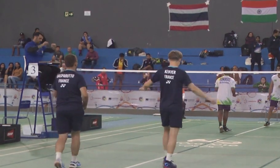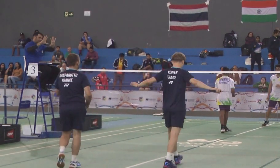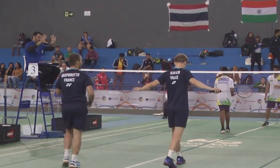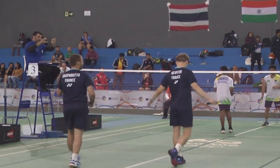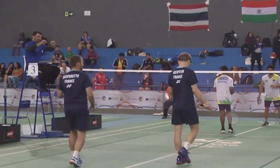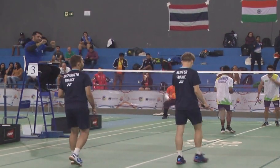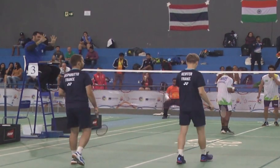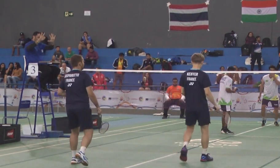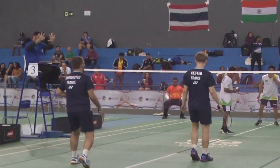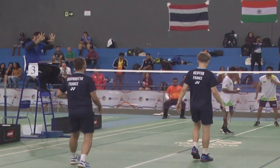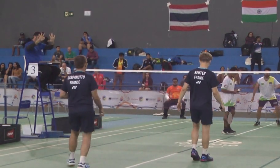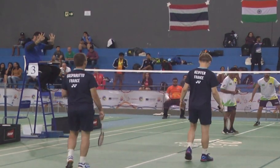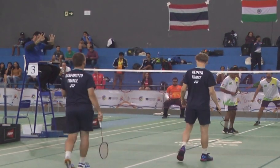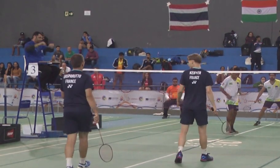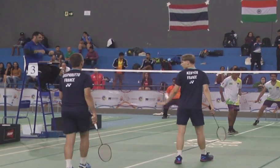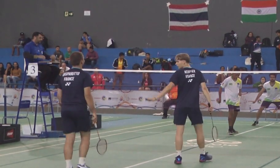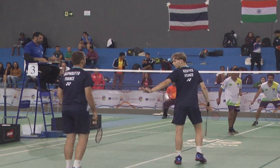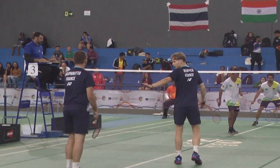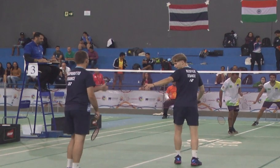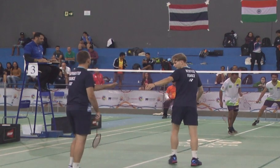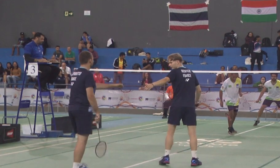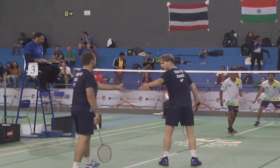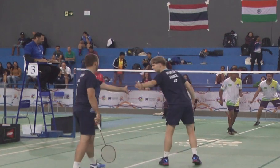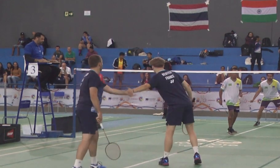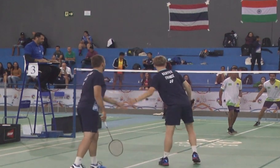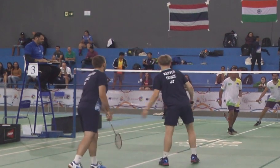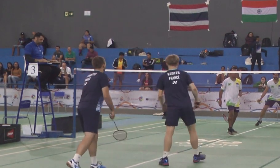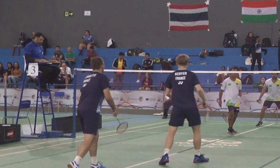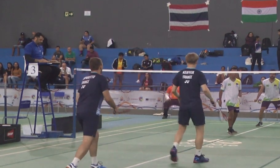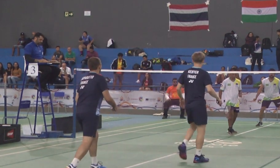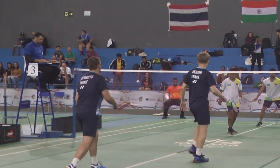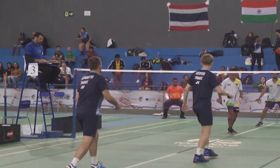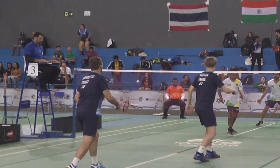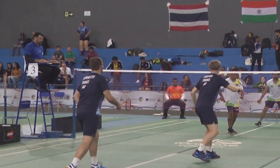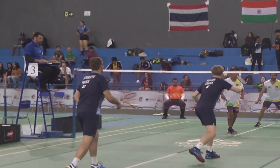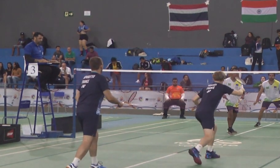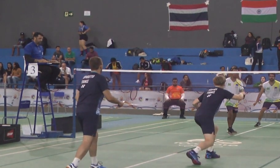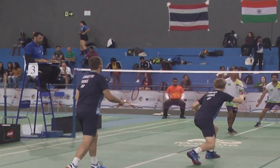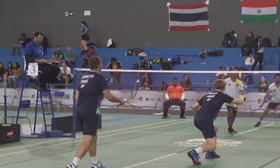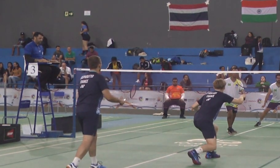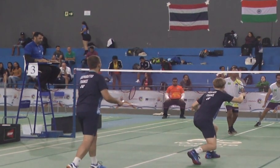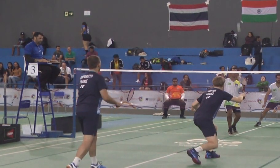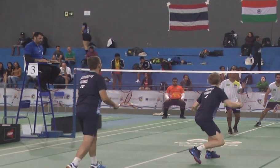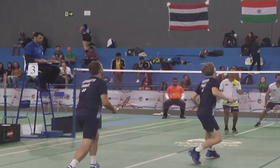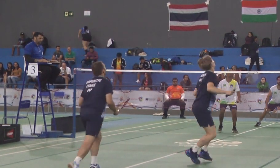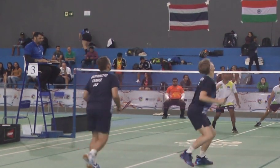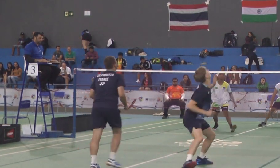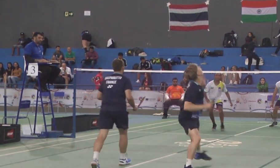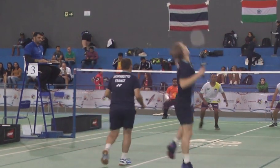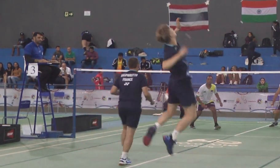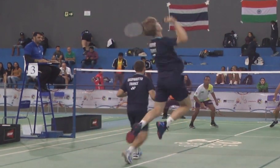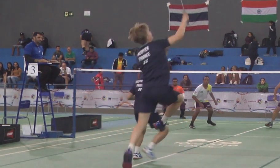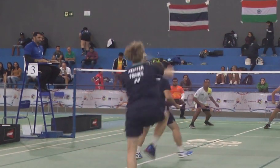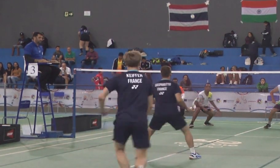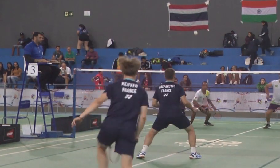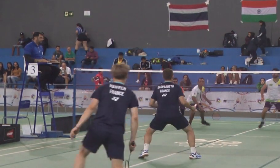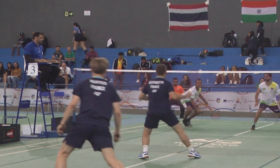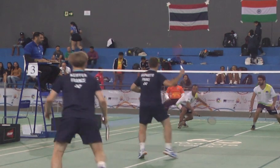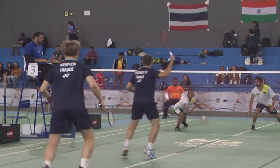competição. Temos três de São Paulo, um do Rio e mais dois de Recife, aqui. Então, são representantes...